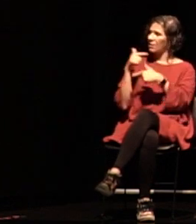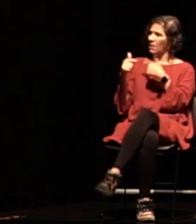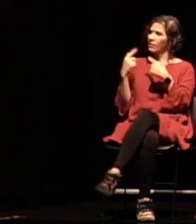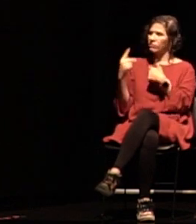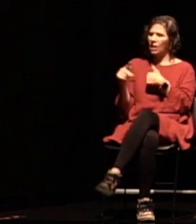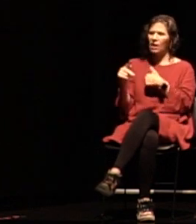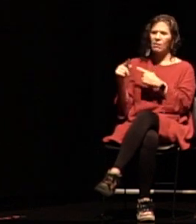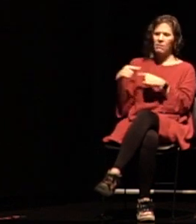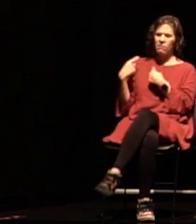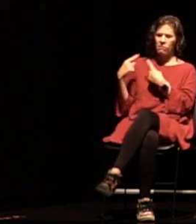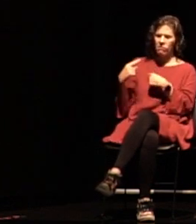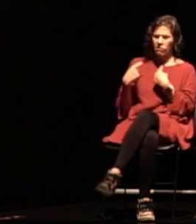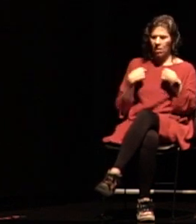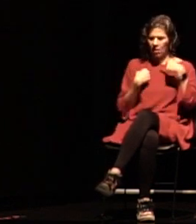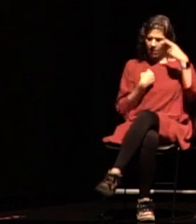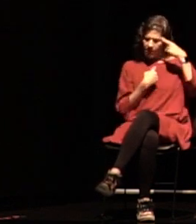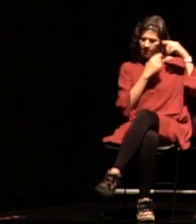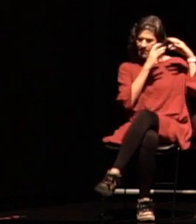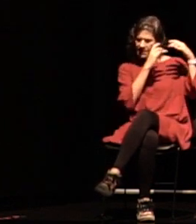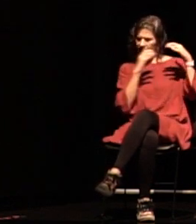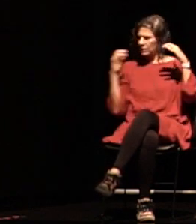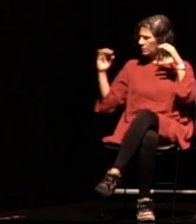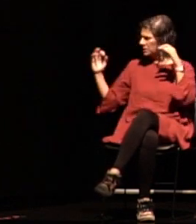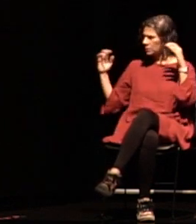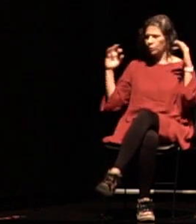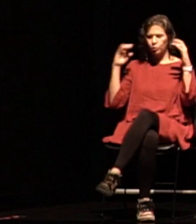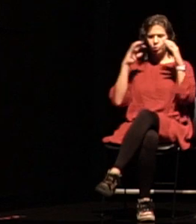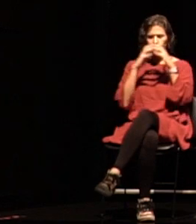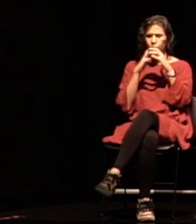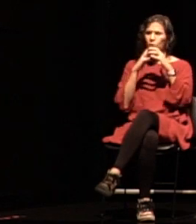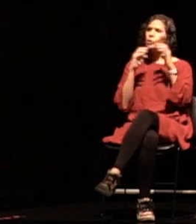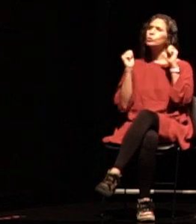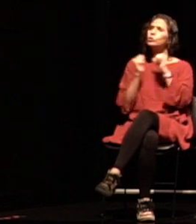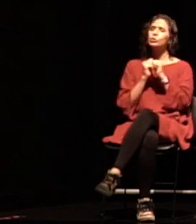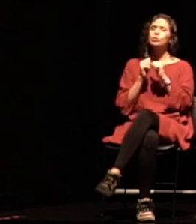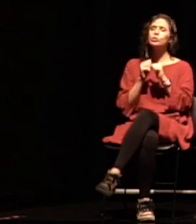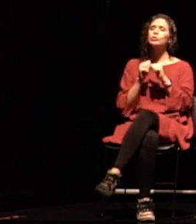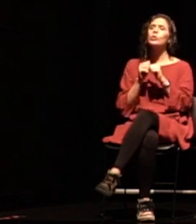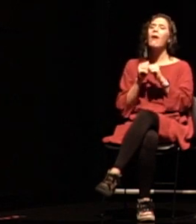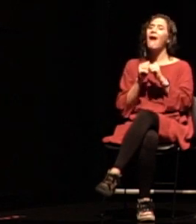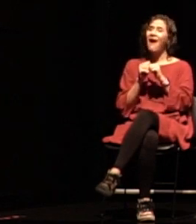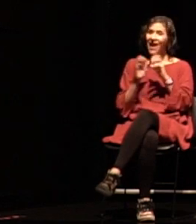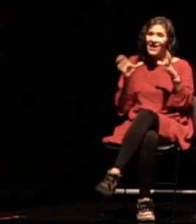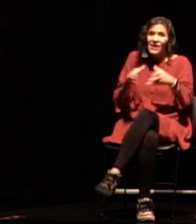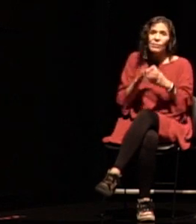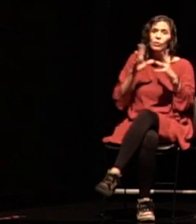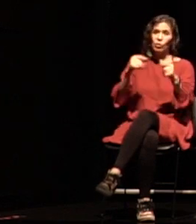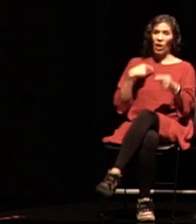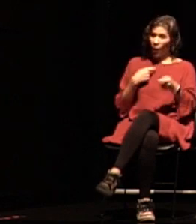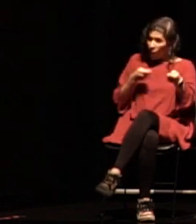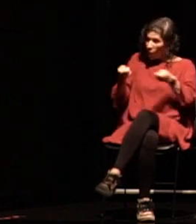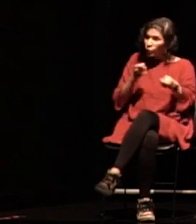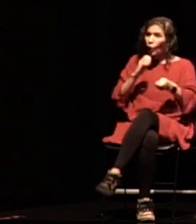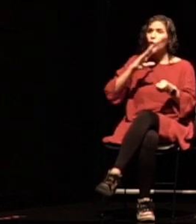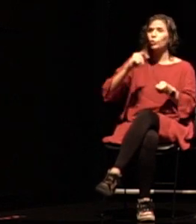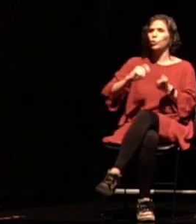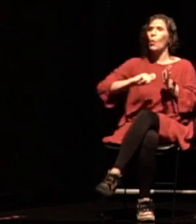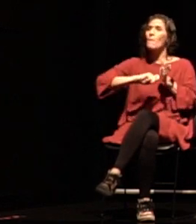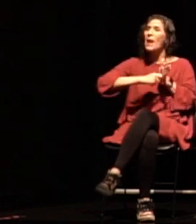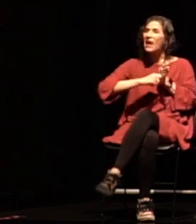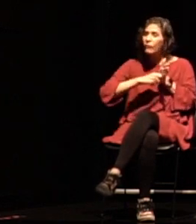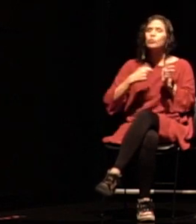fui pensando, e junto com a equipe toda, definindo, porque eu controlo parafuso. Sou uma chata de